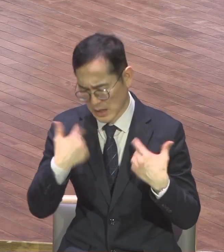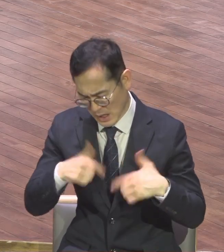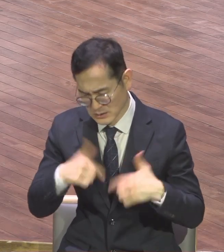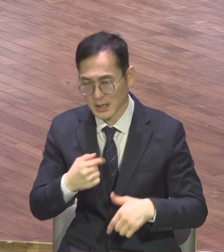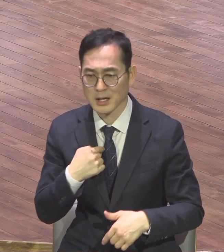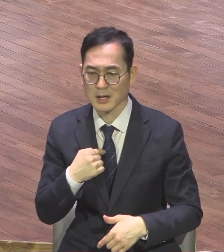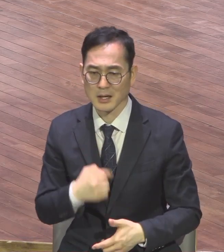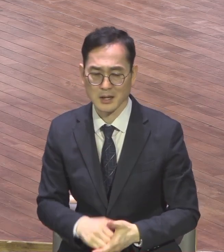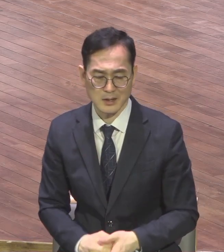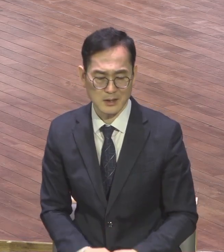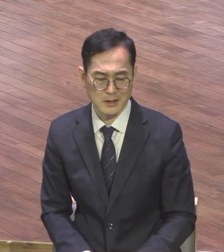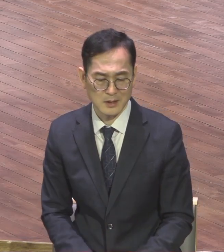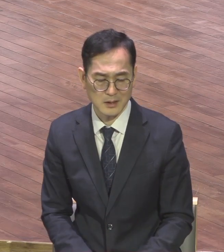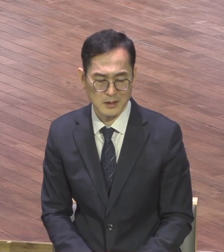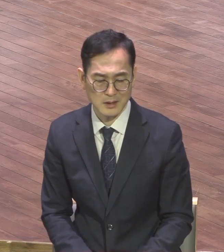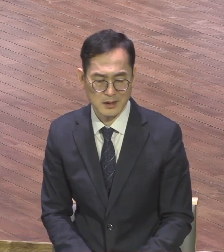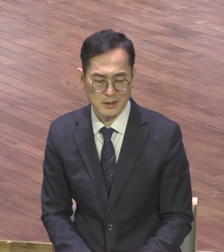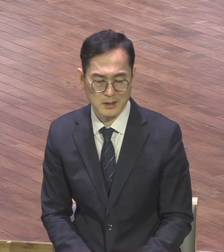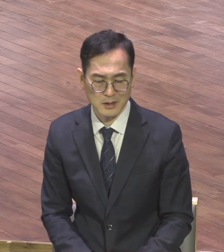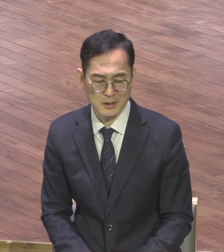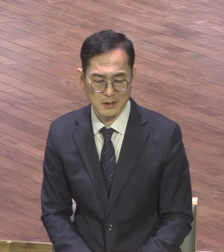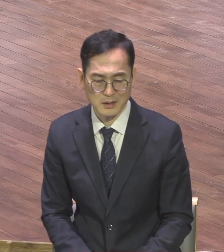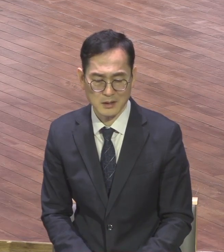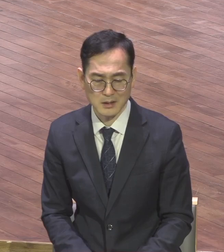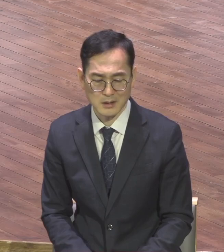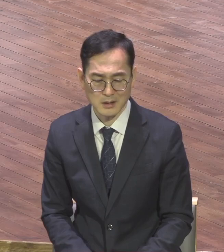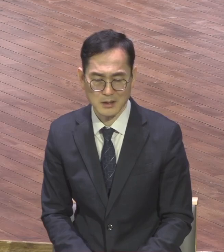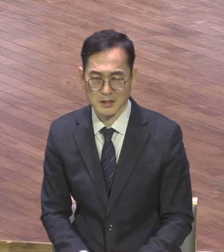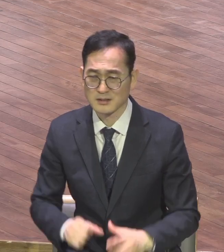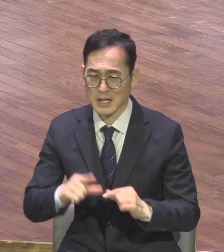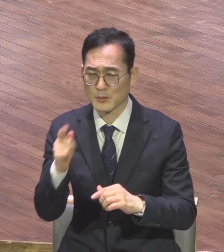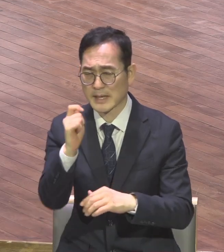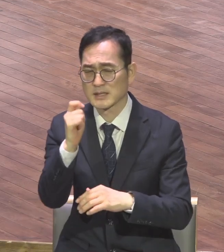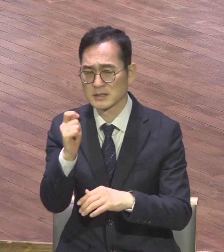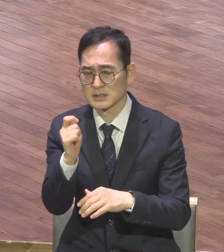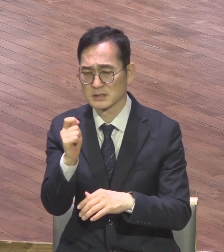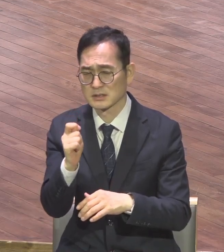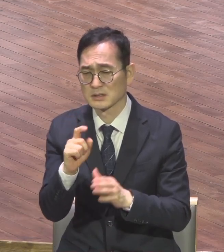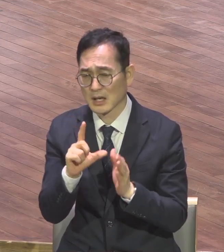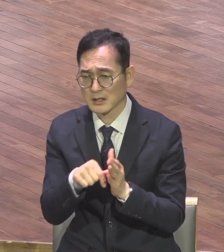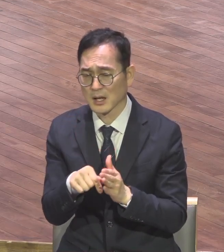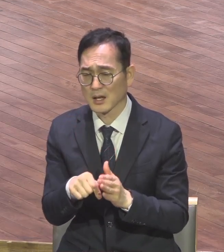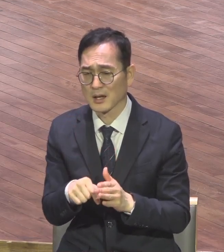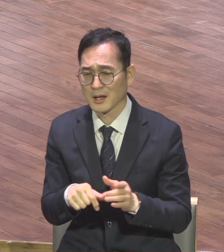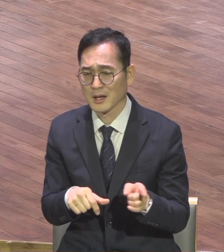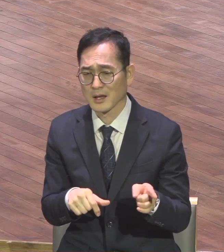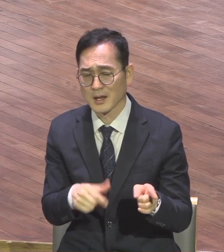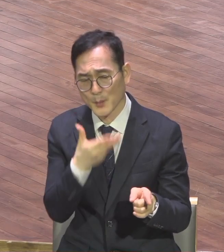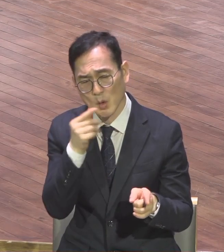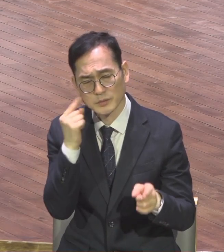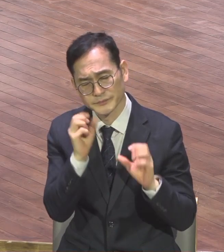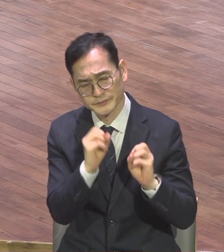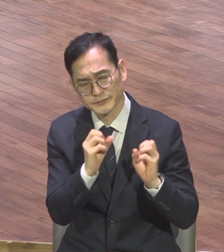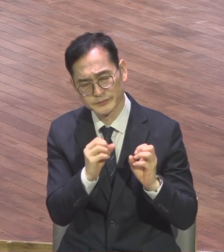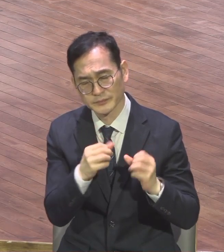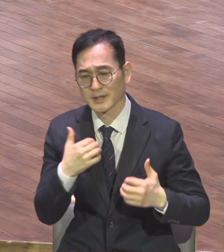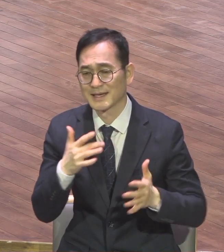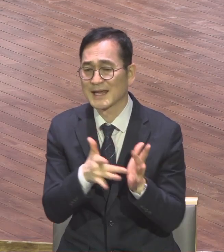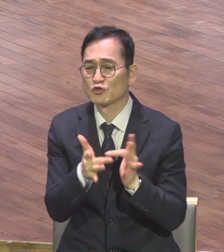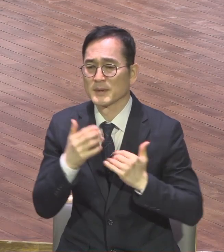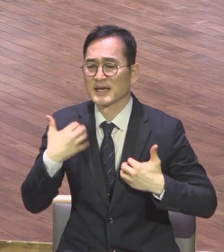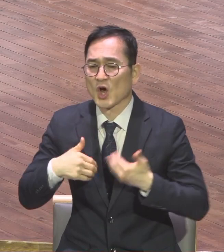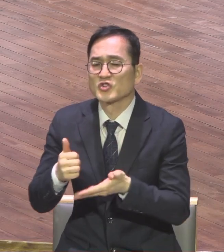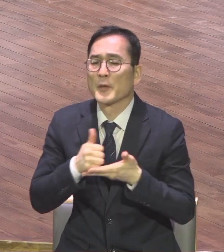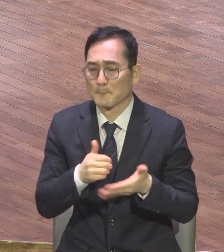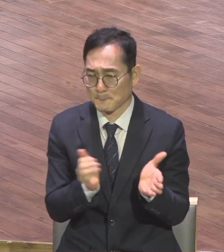되게 바빠서 빨리 더 빨리 내릴 때는 몰라도 시간 없으니까 대부분은 다 영접시켰어요. 대부분은 다 이 염주 다